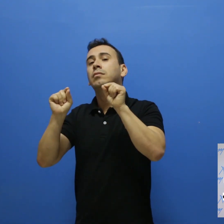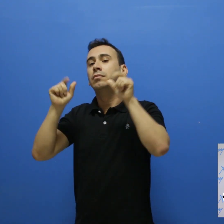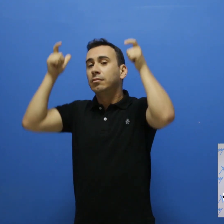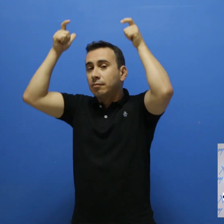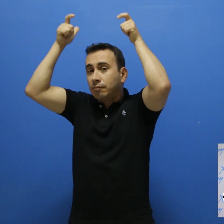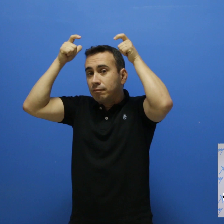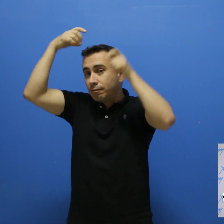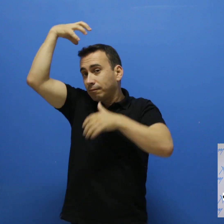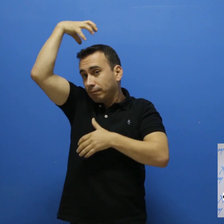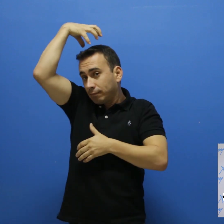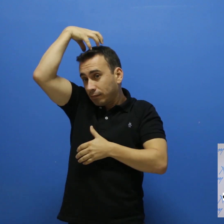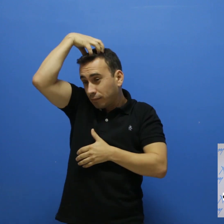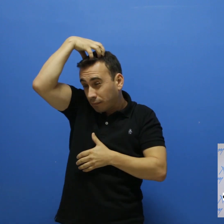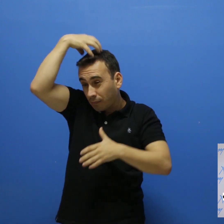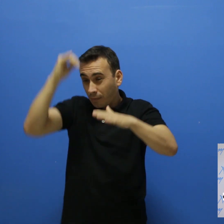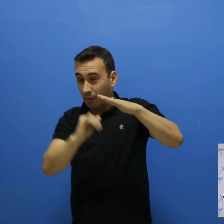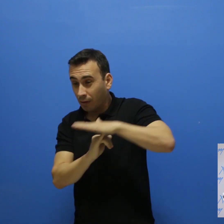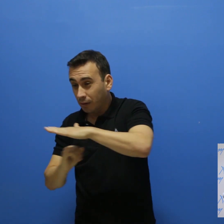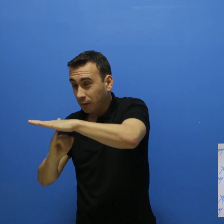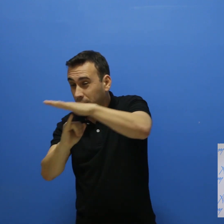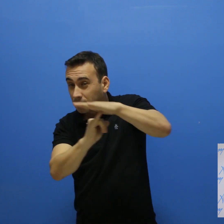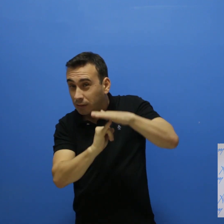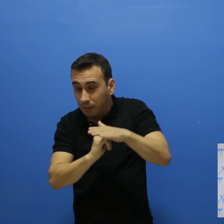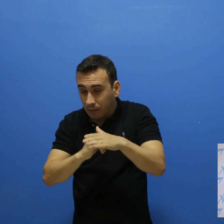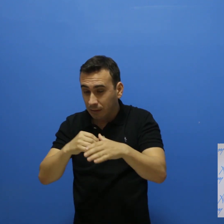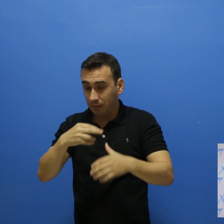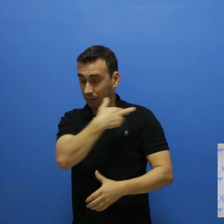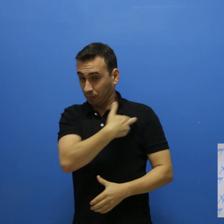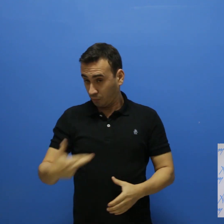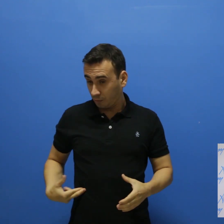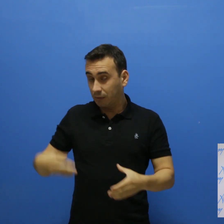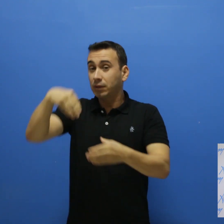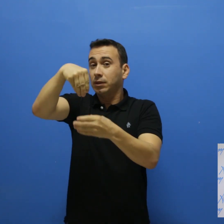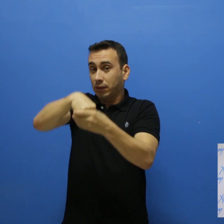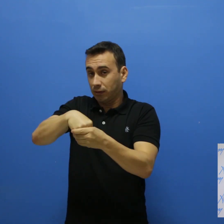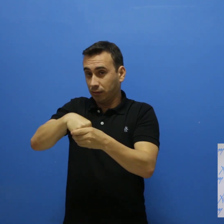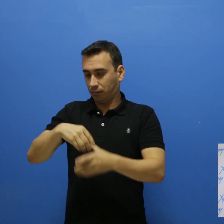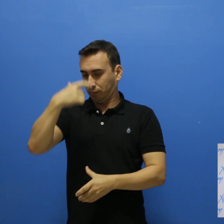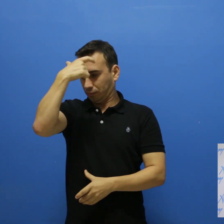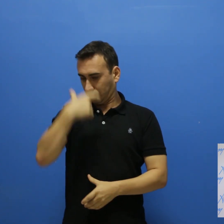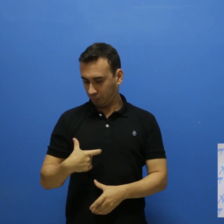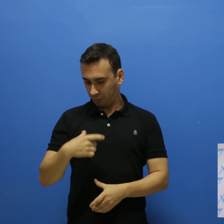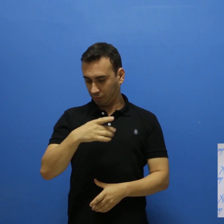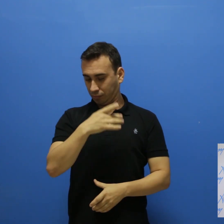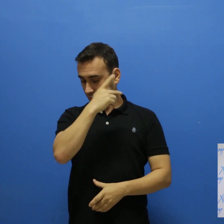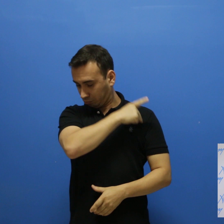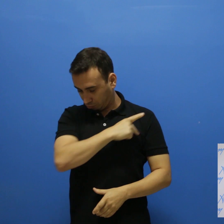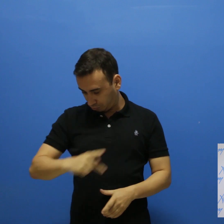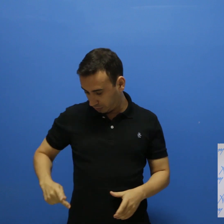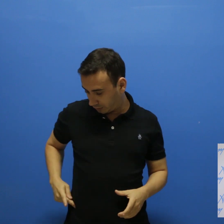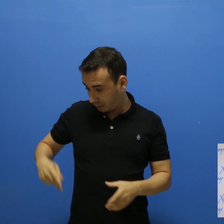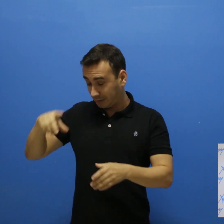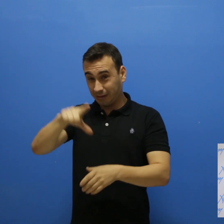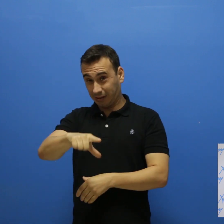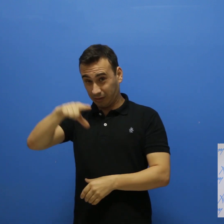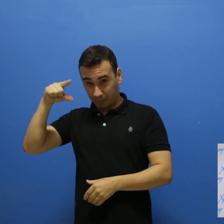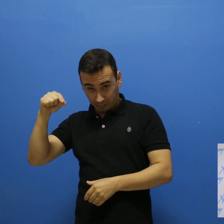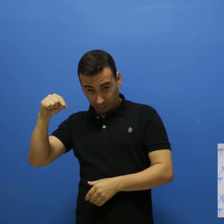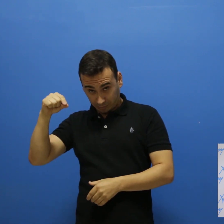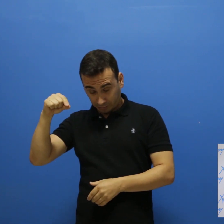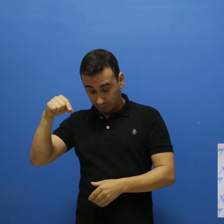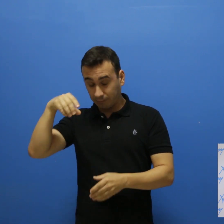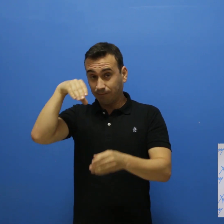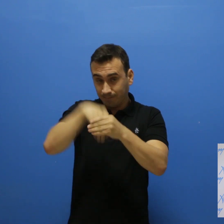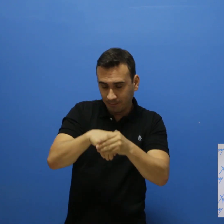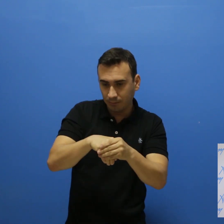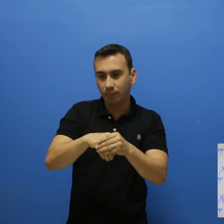elemento monárquico dentro das instituições republicanas. Nós temos uma pessoa que é eleita presidente e que